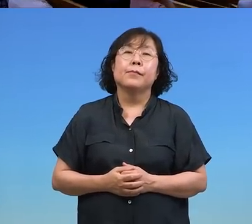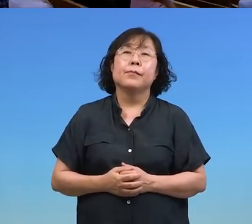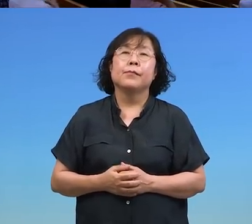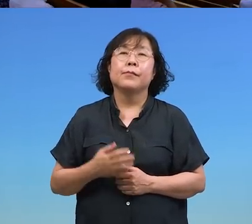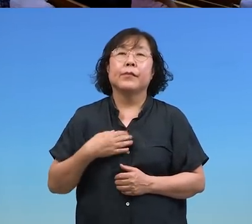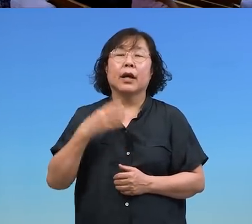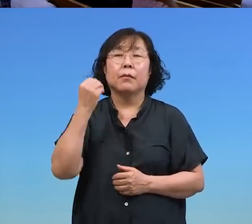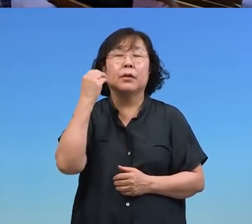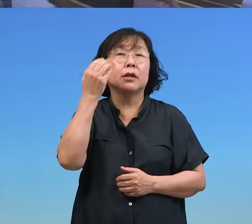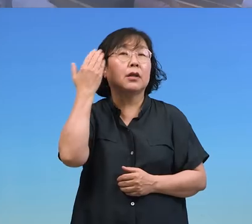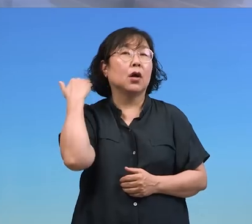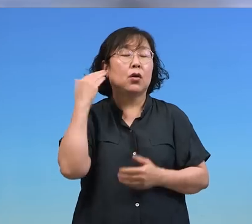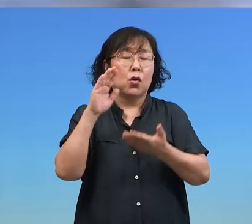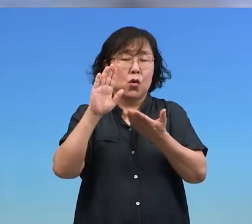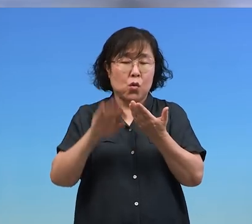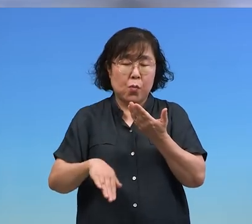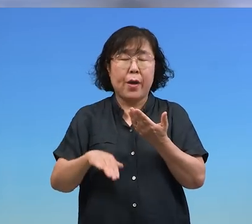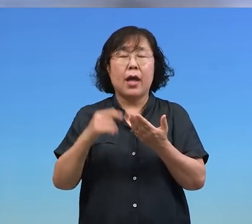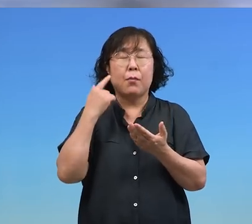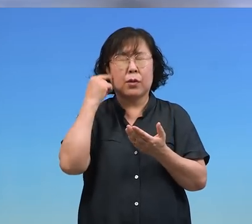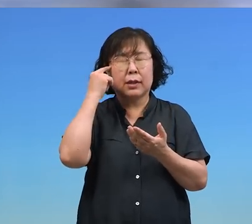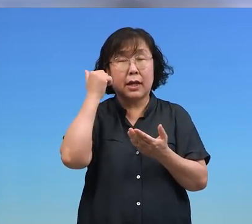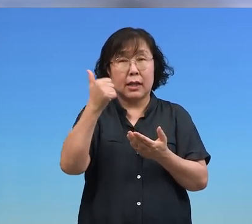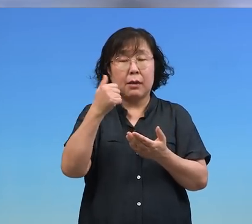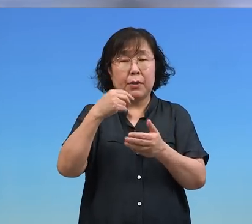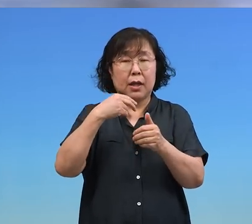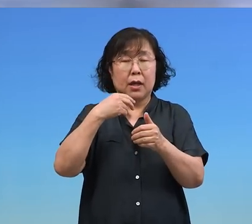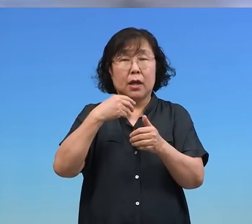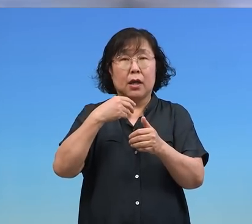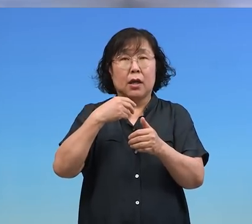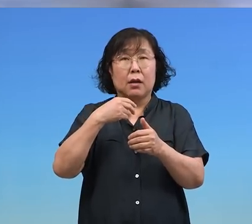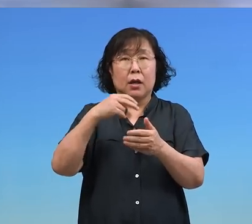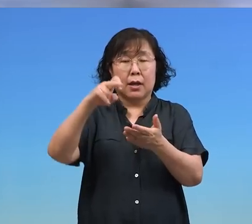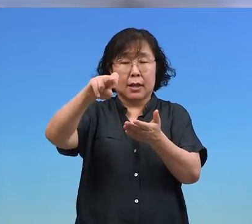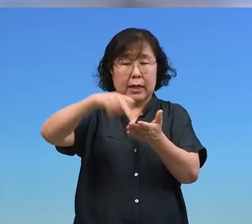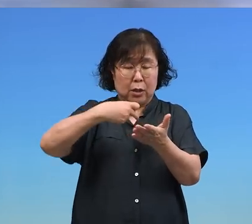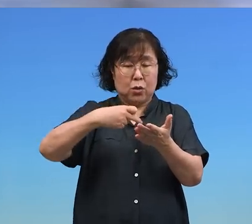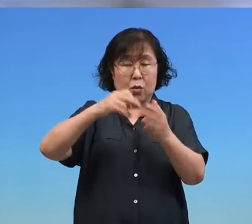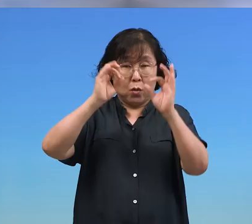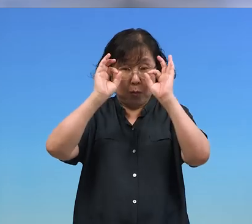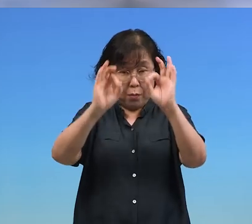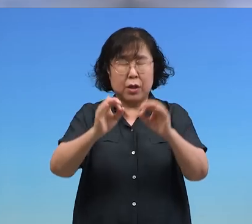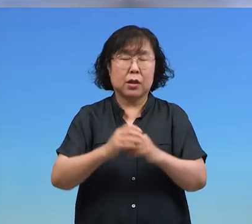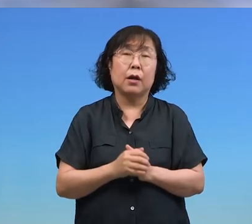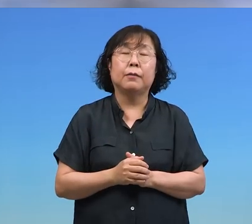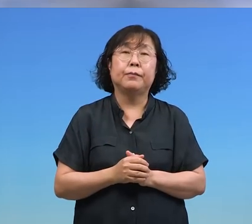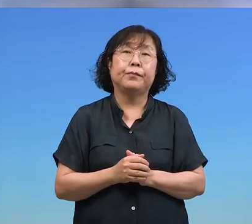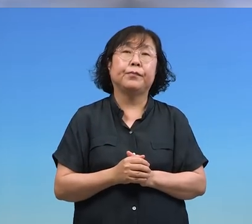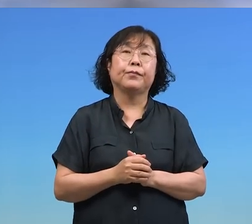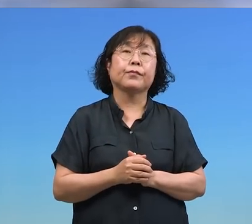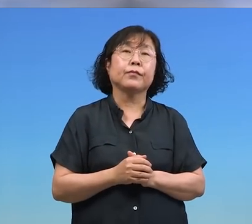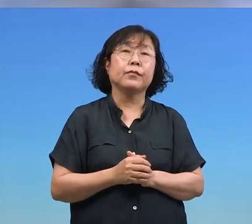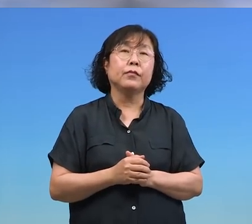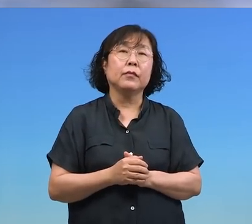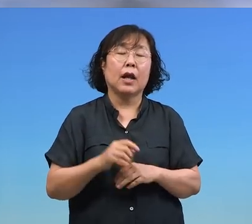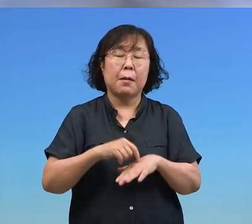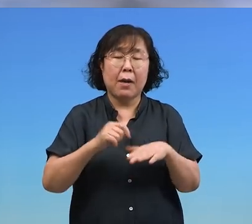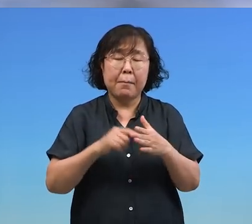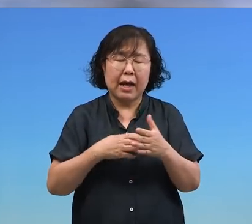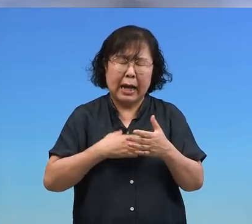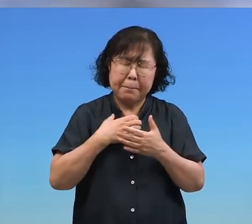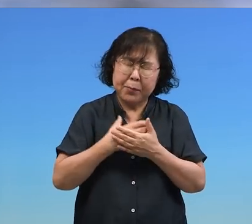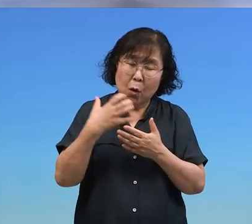제가 며칠 전 우리 후배 목사님이 보내주신 그 카톡을 보면서 그 문자를 제가 보면서 마음에